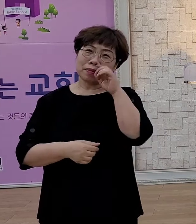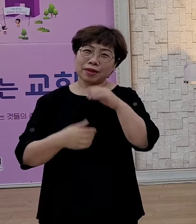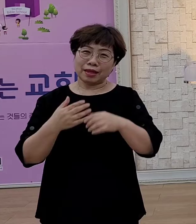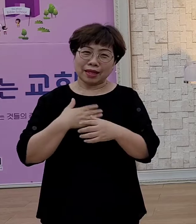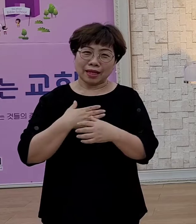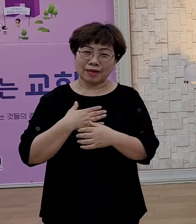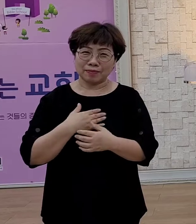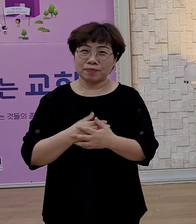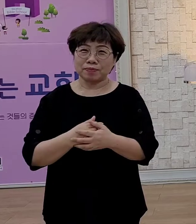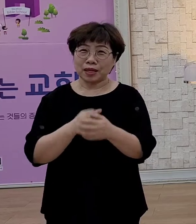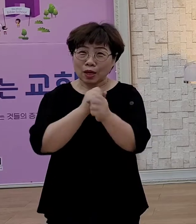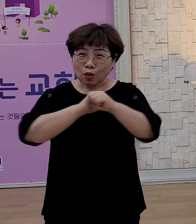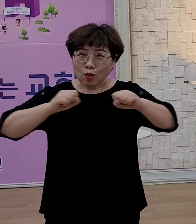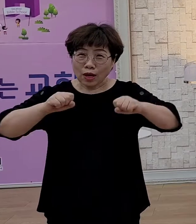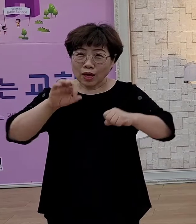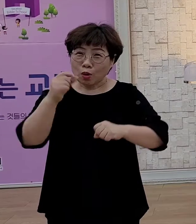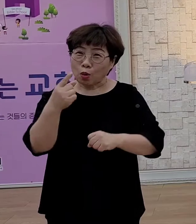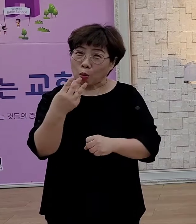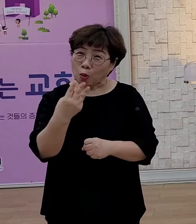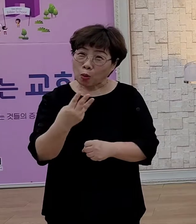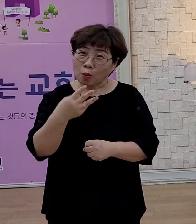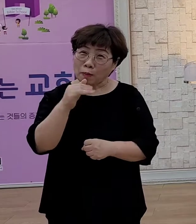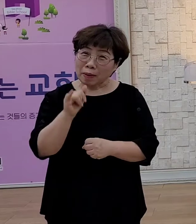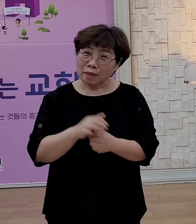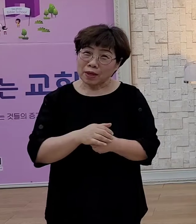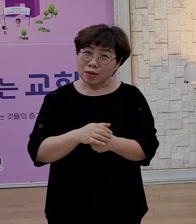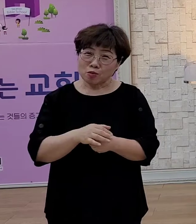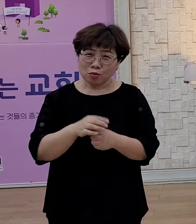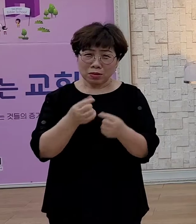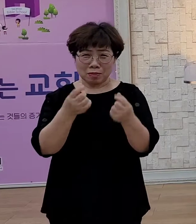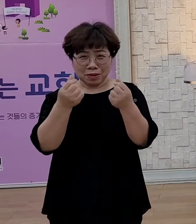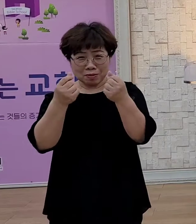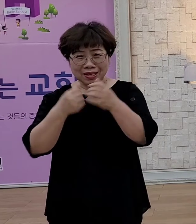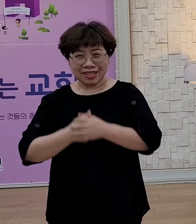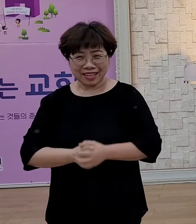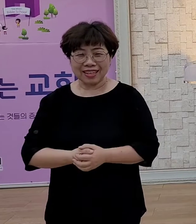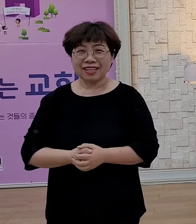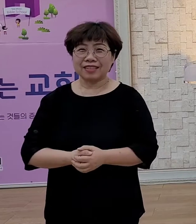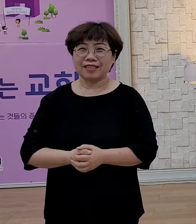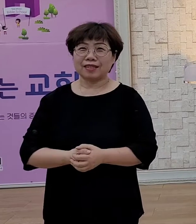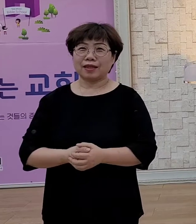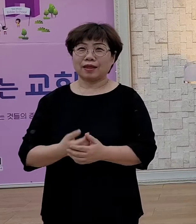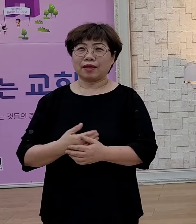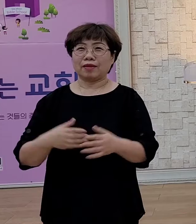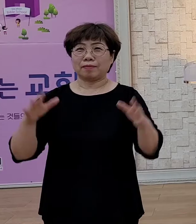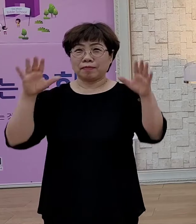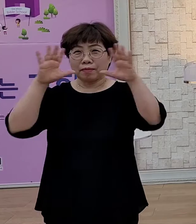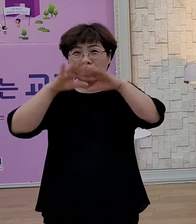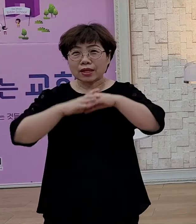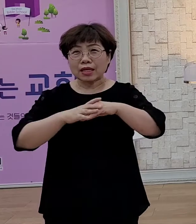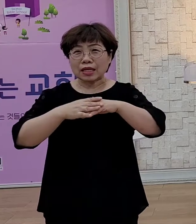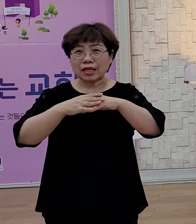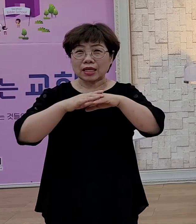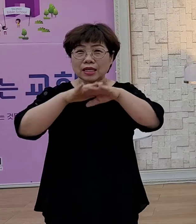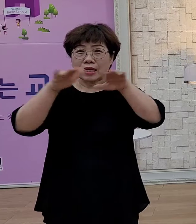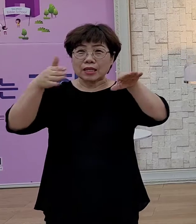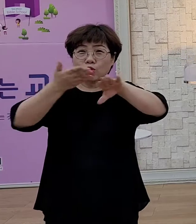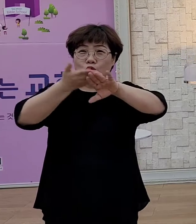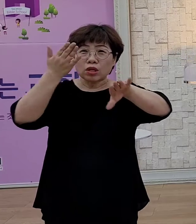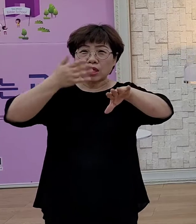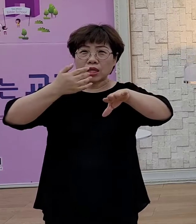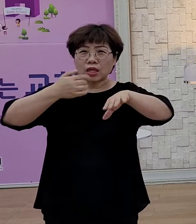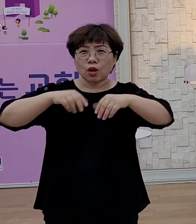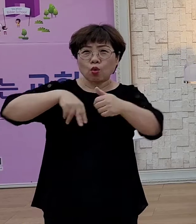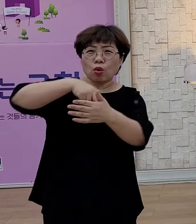같고 황폐한 곳에 부엉이 같이 되어 싸우며 내가 밤을 새우니 지붕 위에 외로운